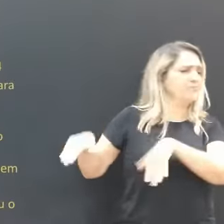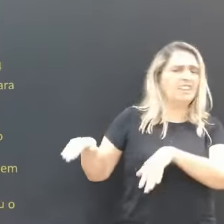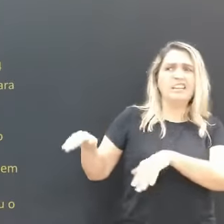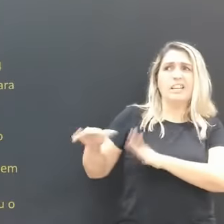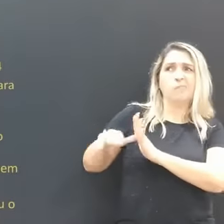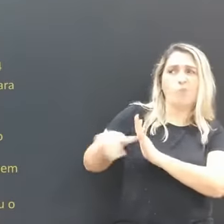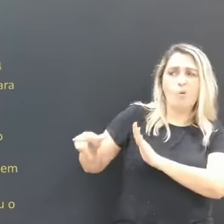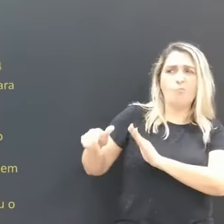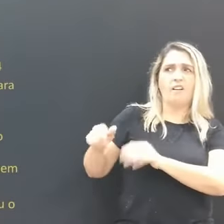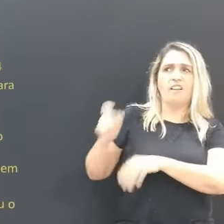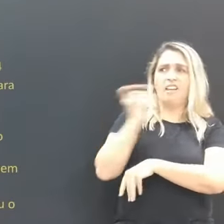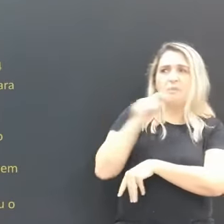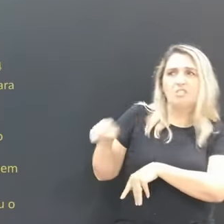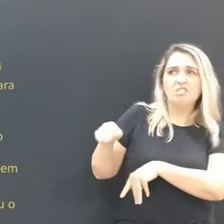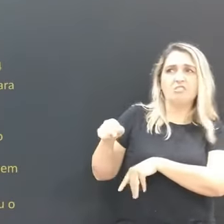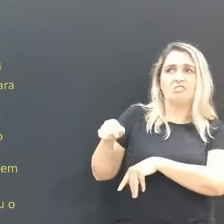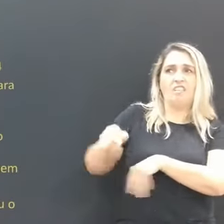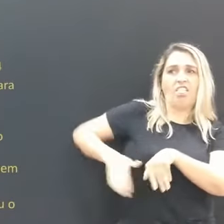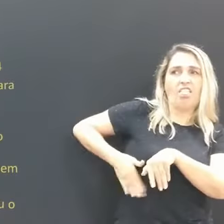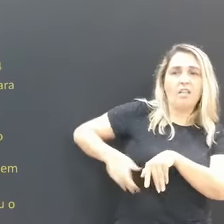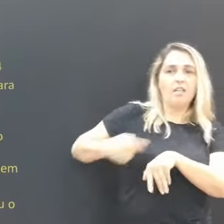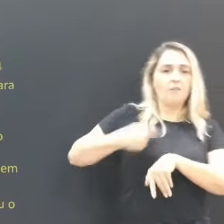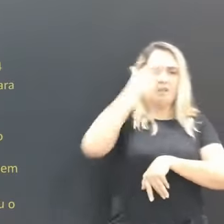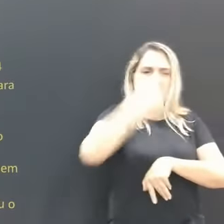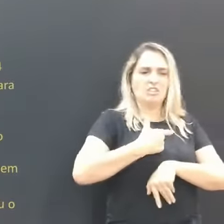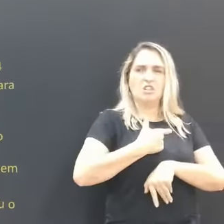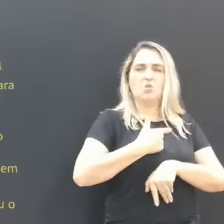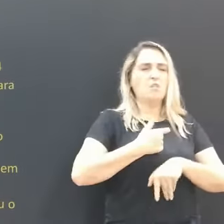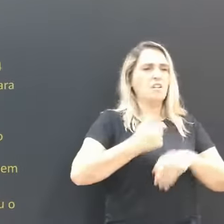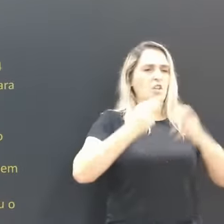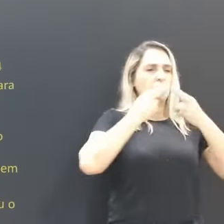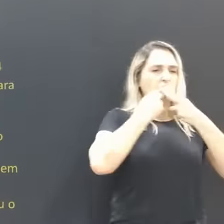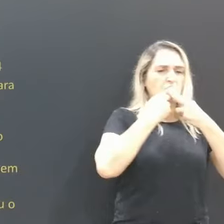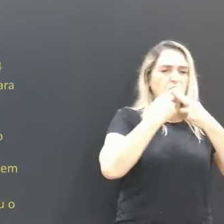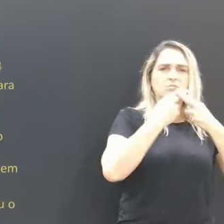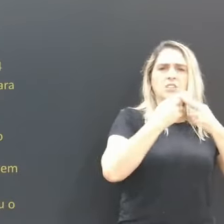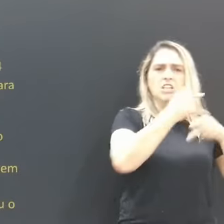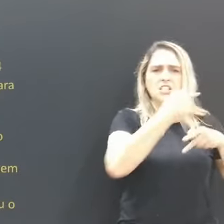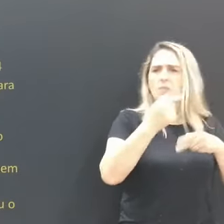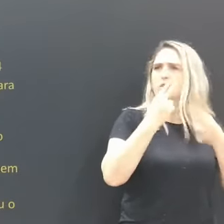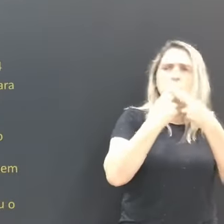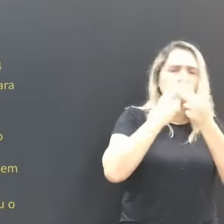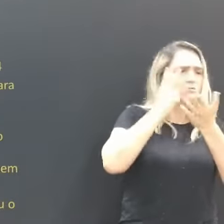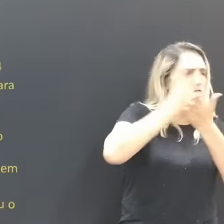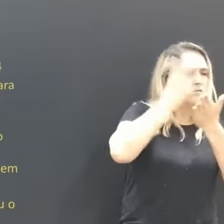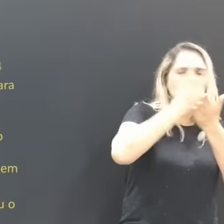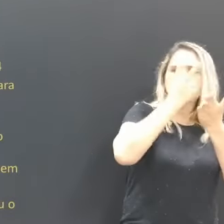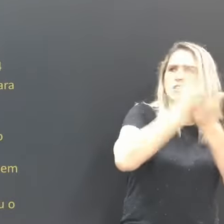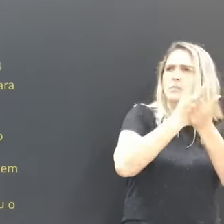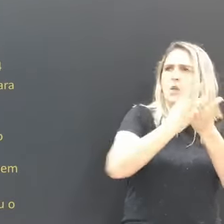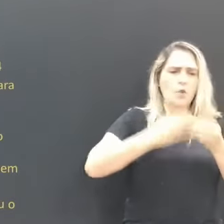por semana e dou o dízimo de tudo que tenho. Jejuo,